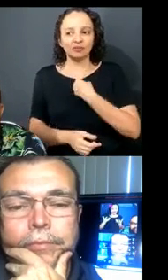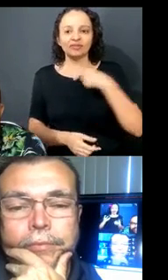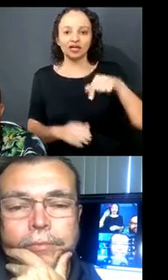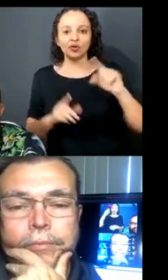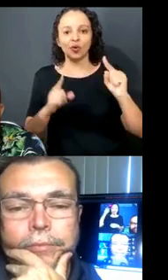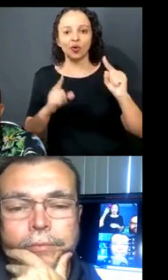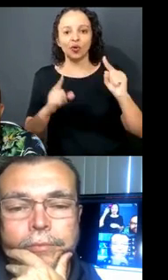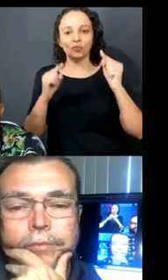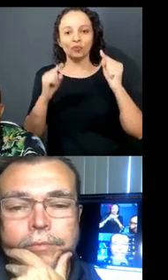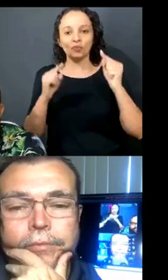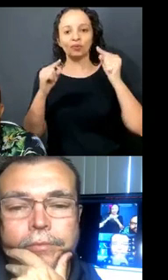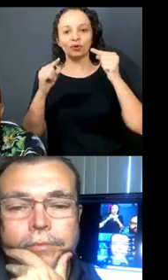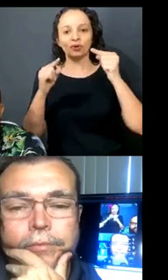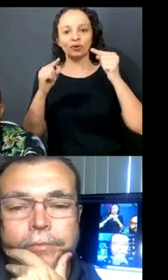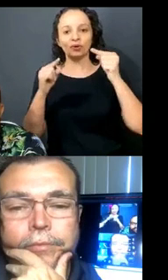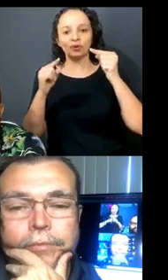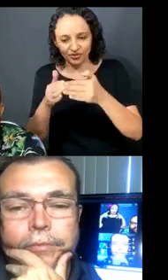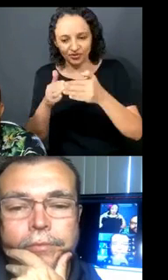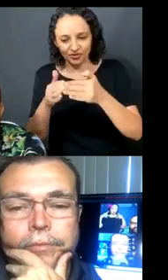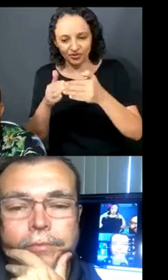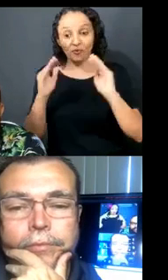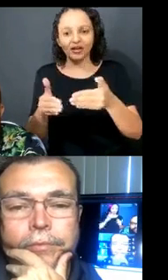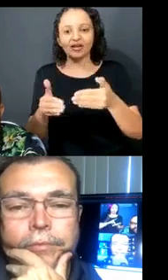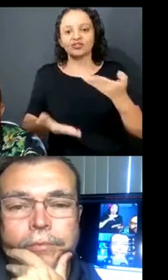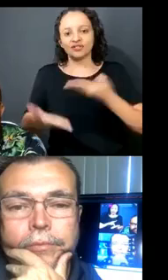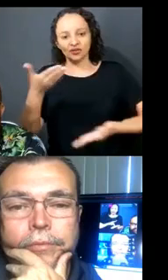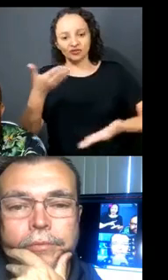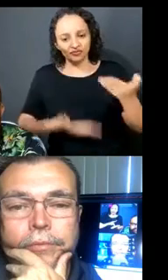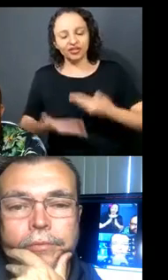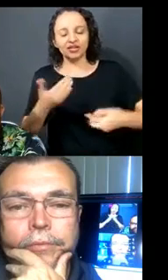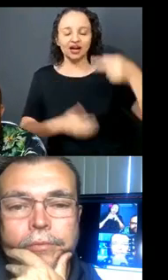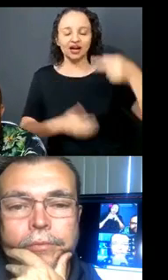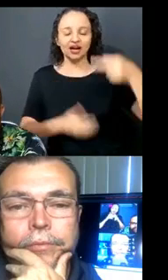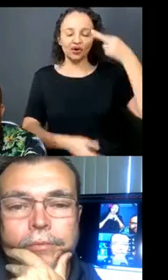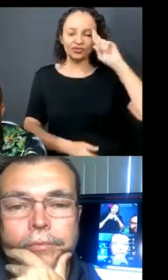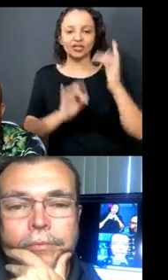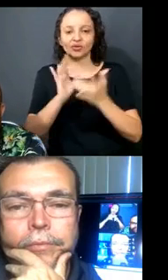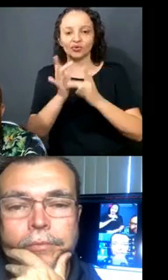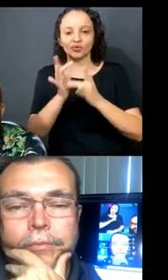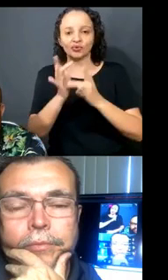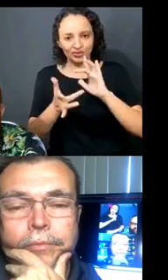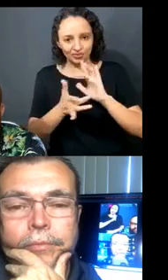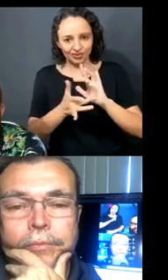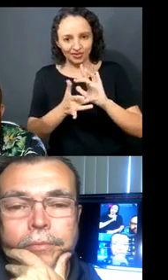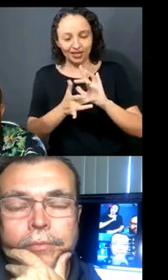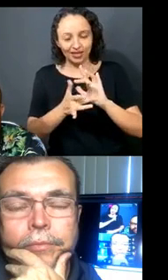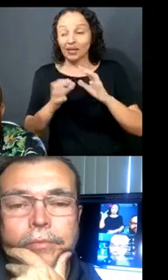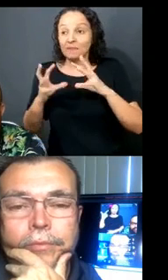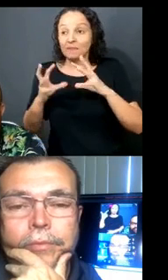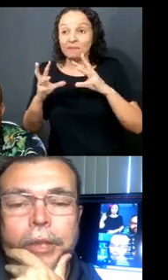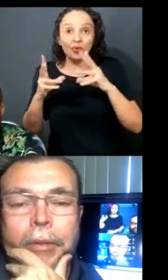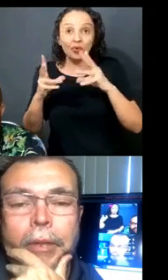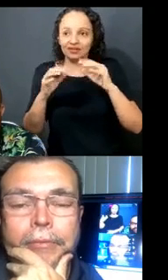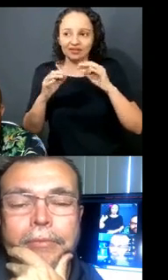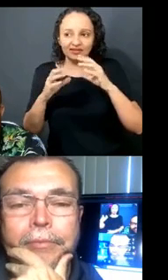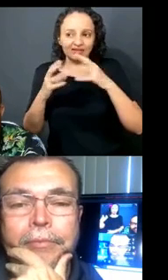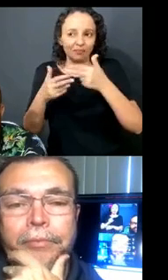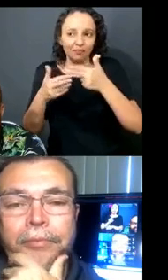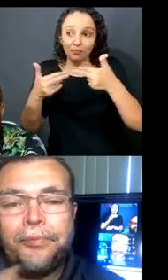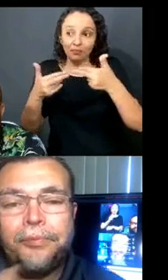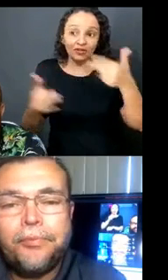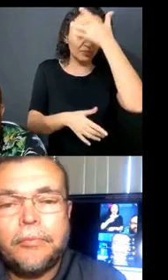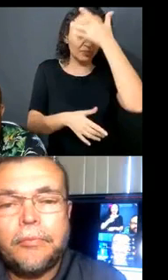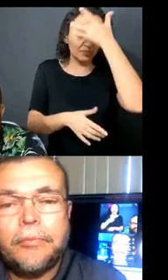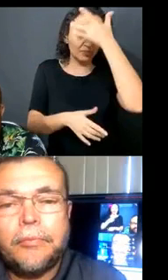Nós estamos aqui com um propósito, um foco de servir ao nosso Senhor Jesus. E que